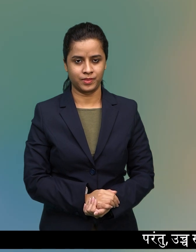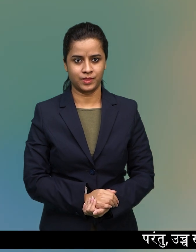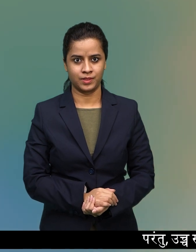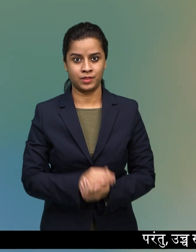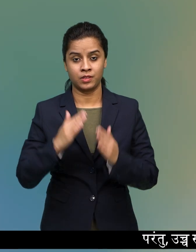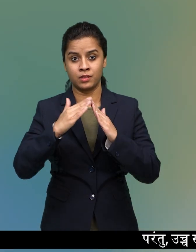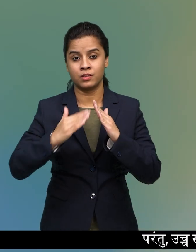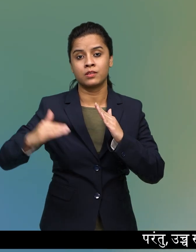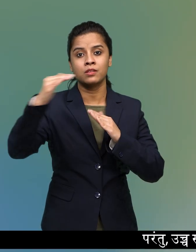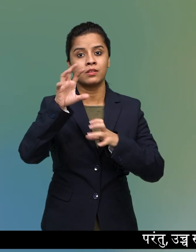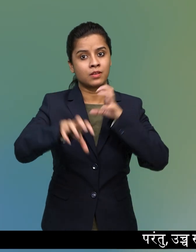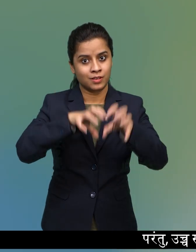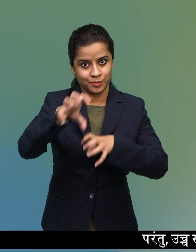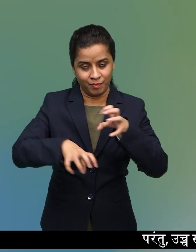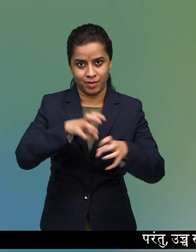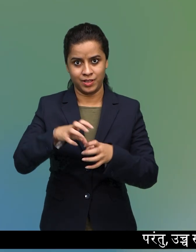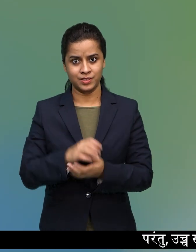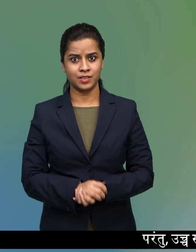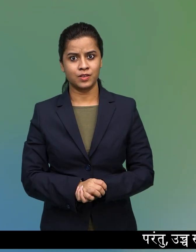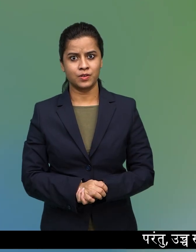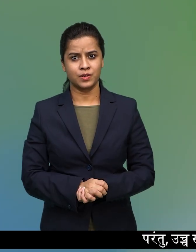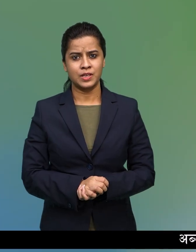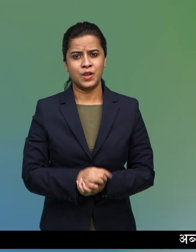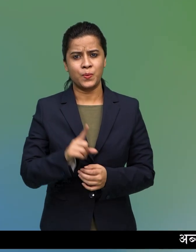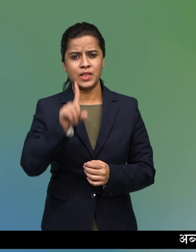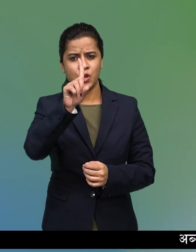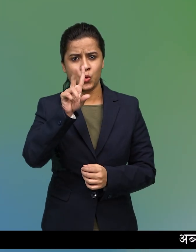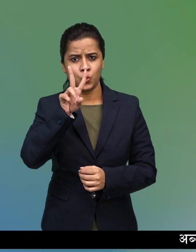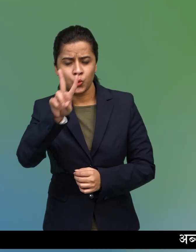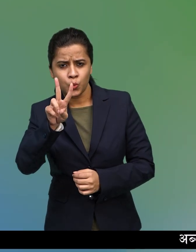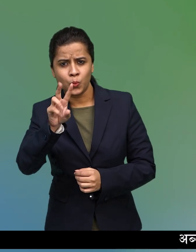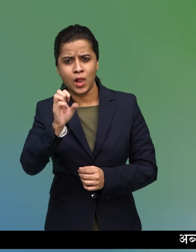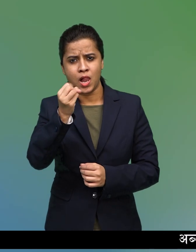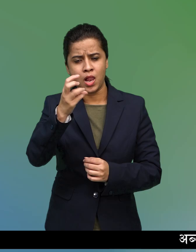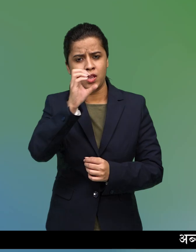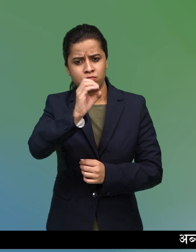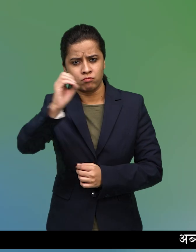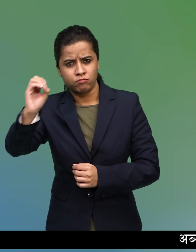परंतु उच्च स्तरातील प्राण्यांच्या शरीरात अब्जावधी पेशी असतात